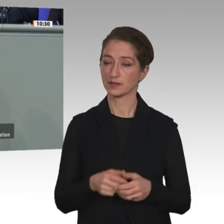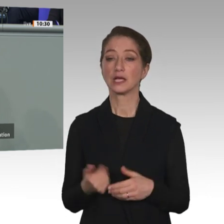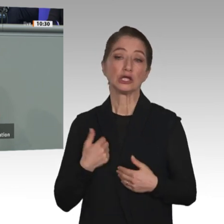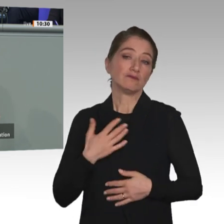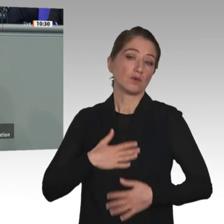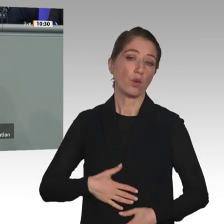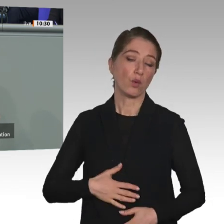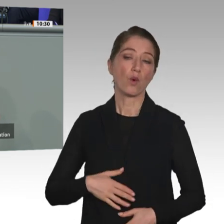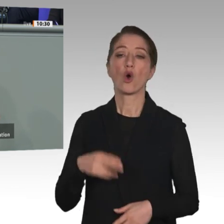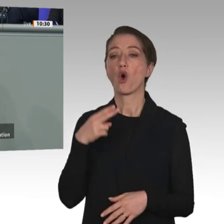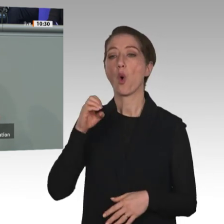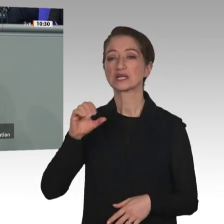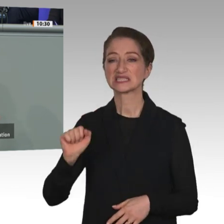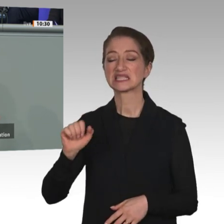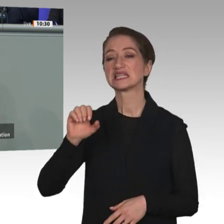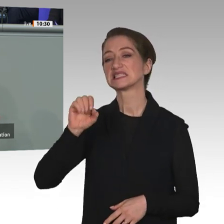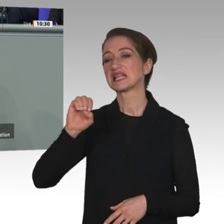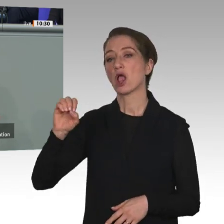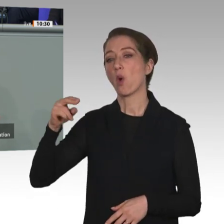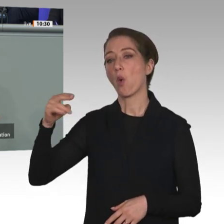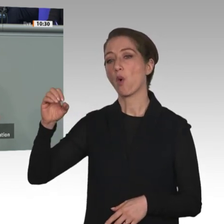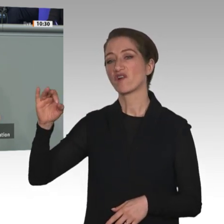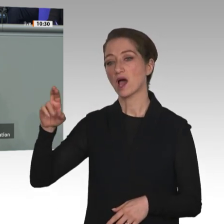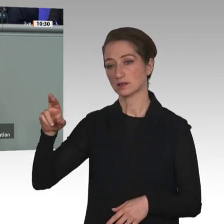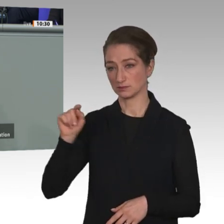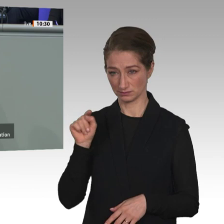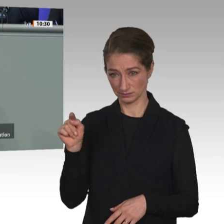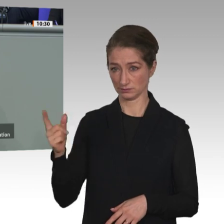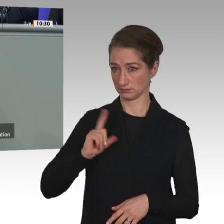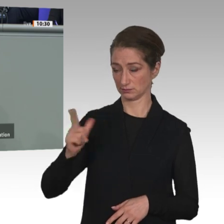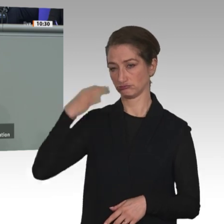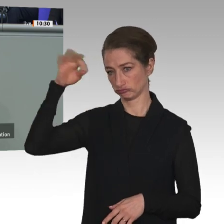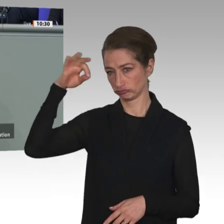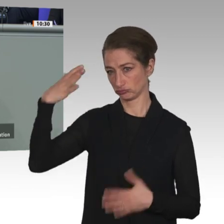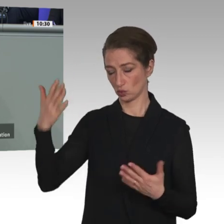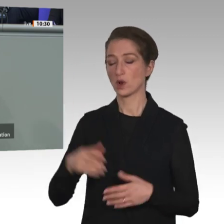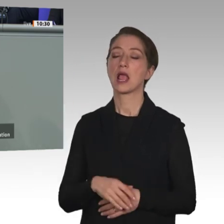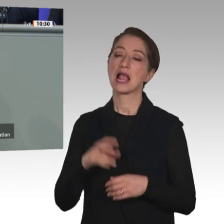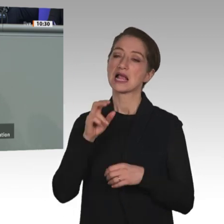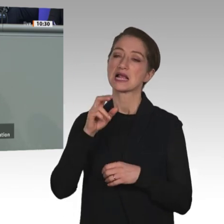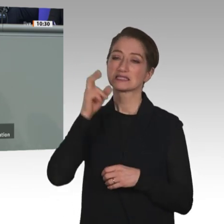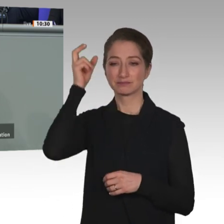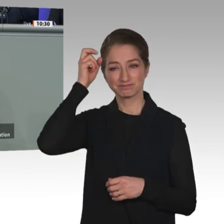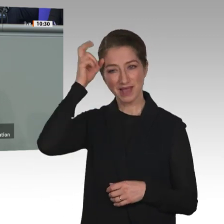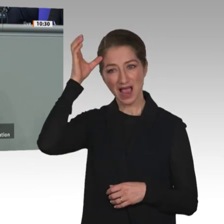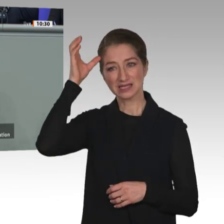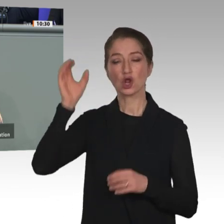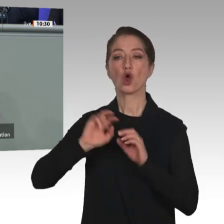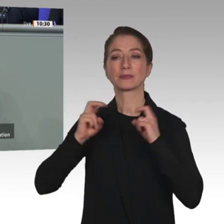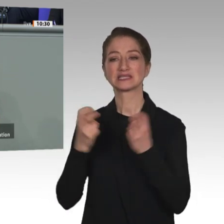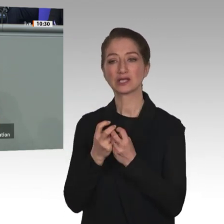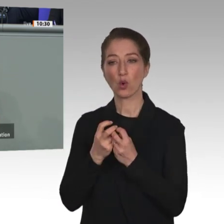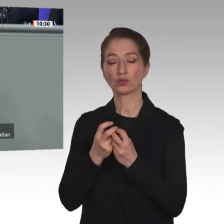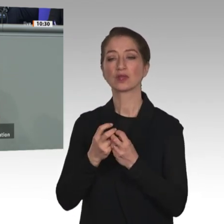Horst Seehofer und ich uns hier einig sind, dass eine solche Expertenkommission Muslimfeindlichkeit notwendig ist.